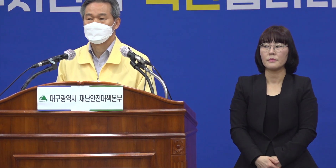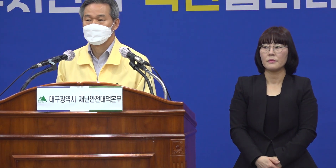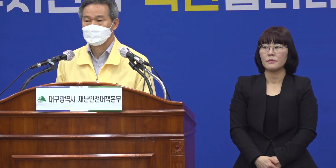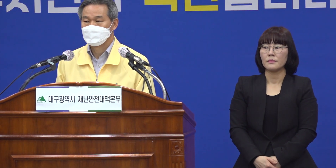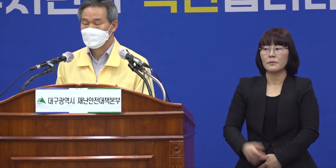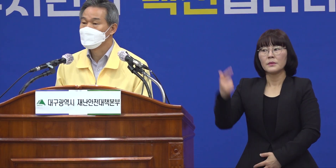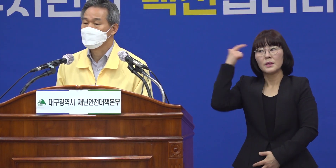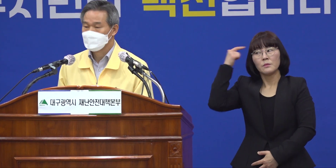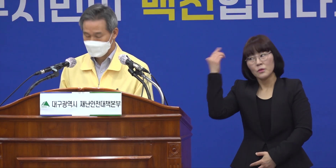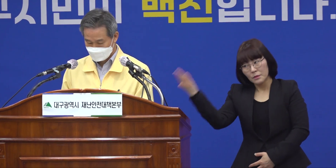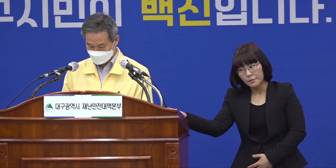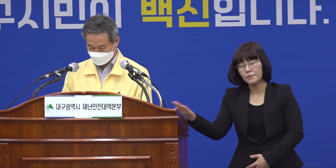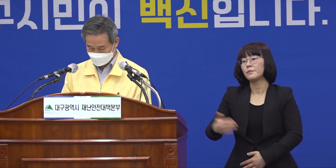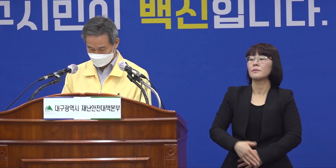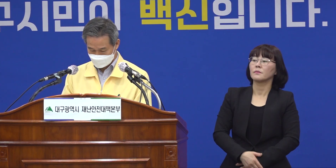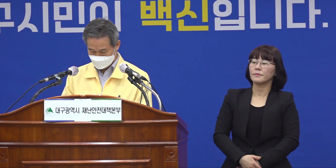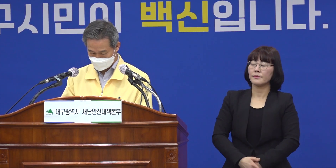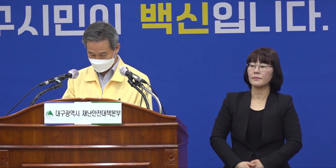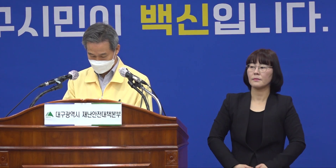네.